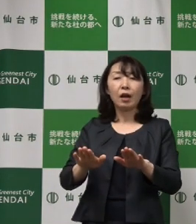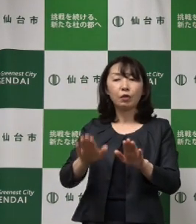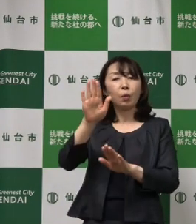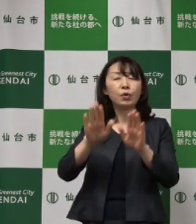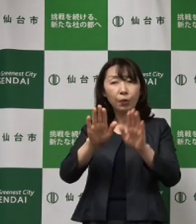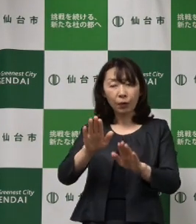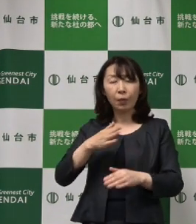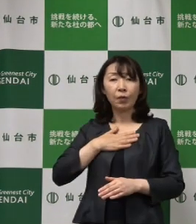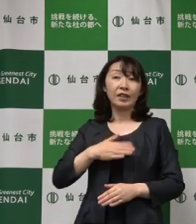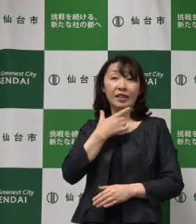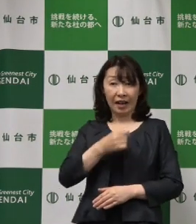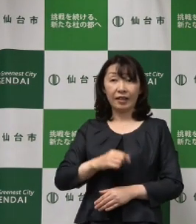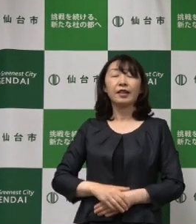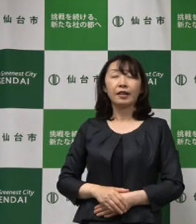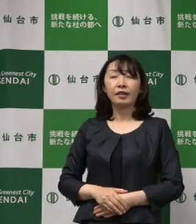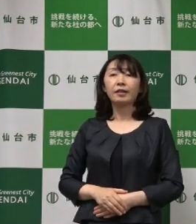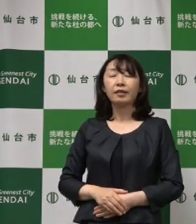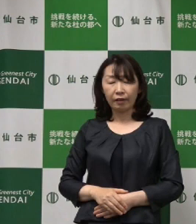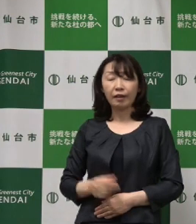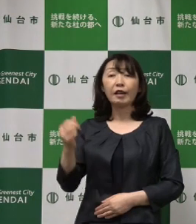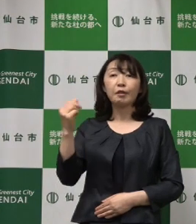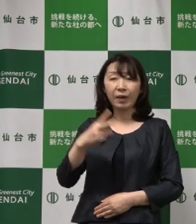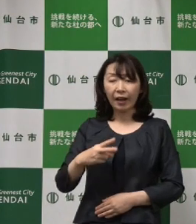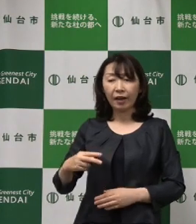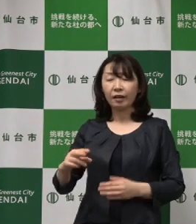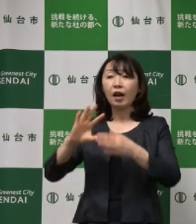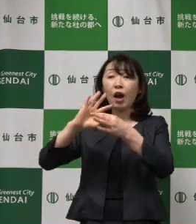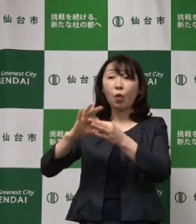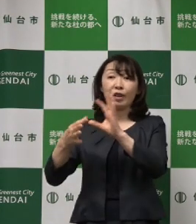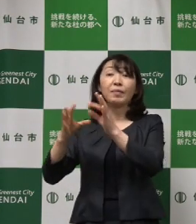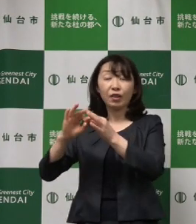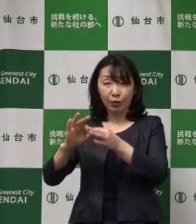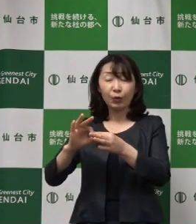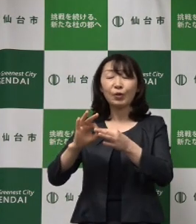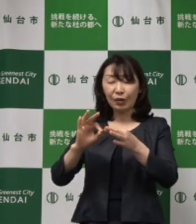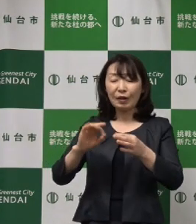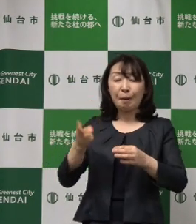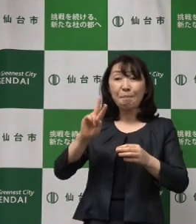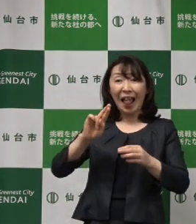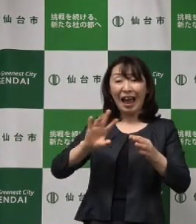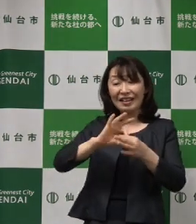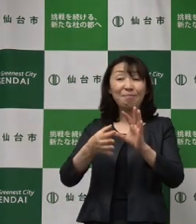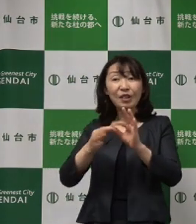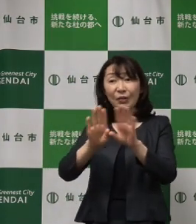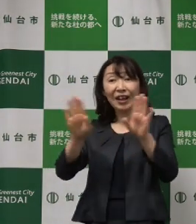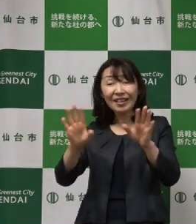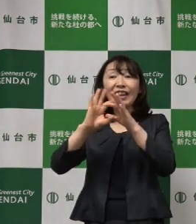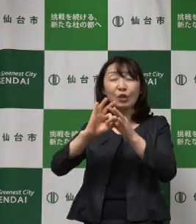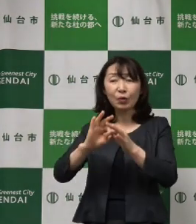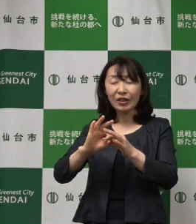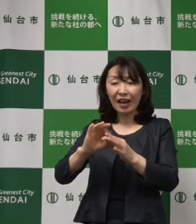で、オリパラの開催について市長の考えも含めてお聞かせいただきたいです。 ご承知のように本市